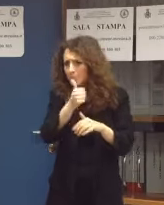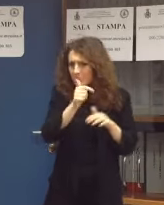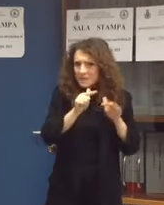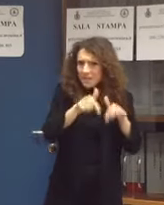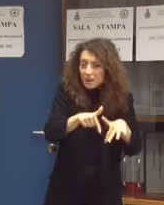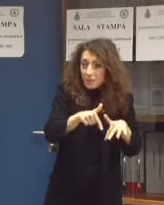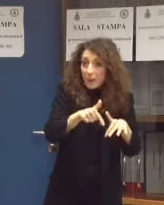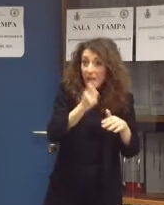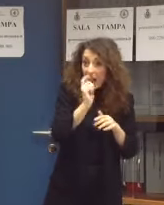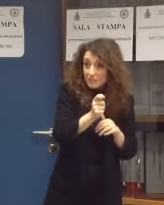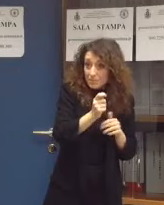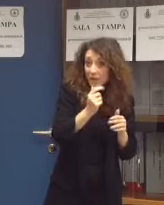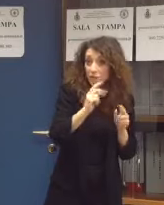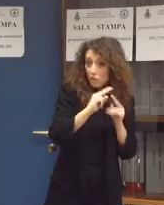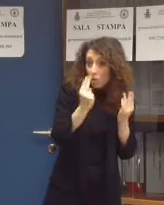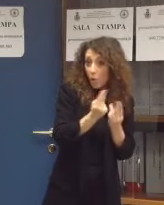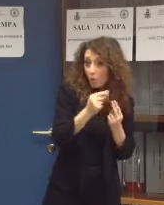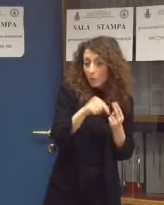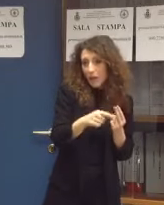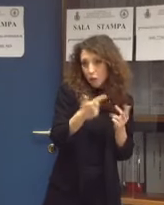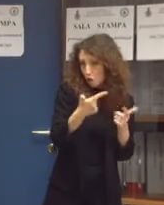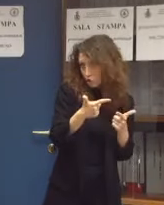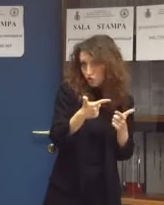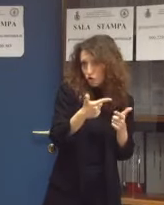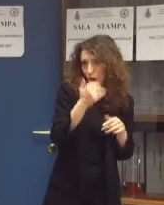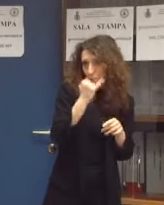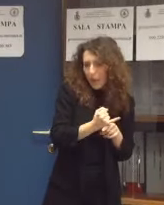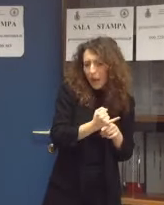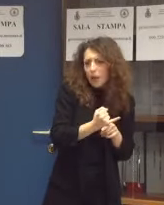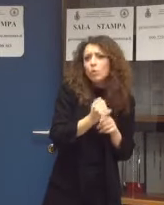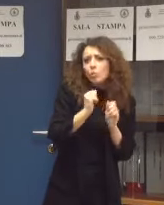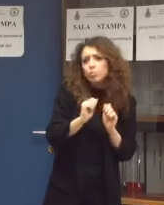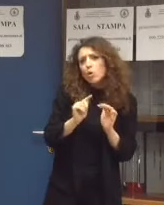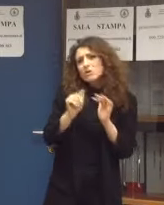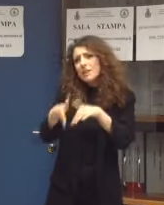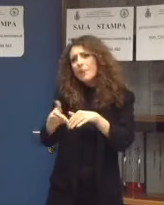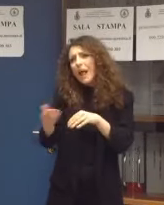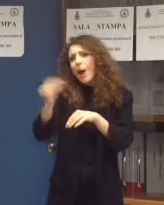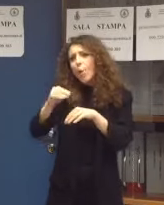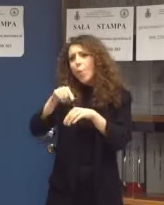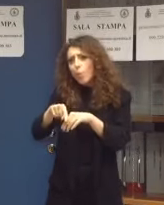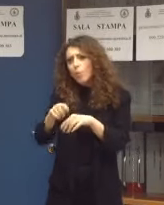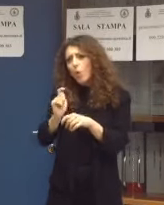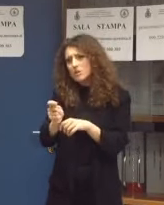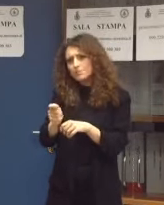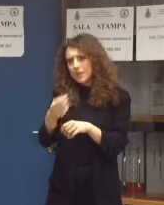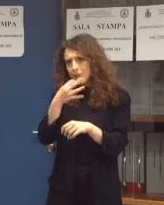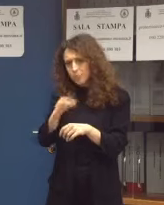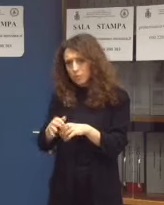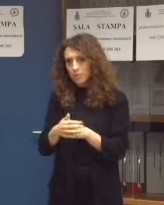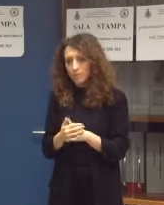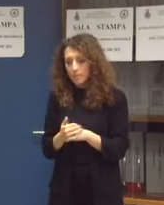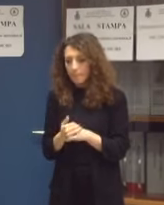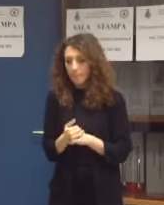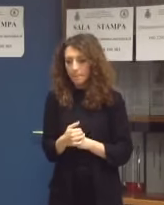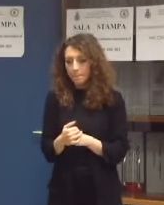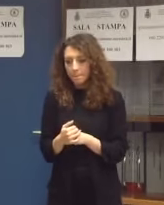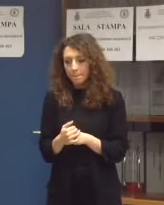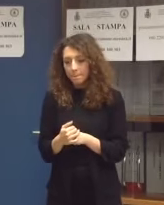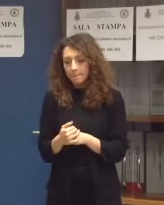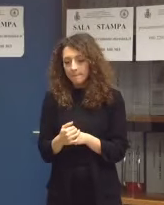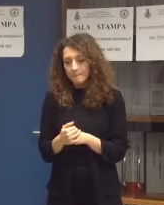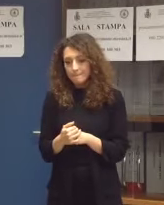Per quanto riguarda invece una spesa che supera l'importo che si ha a disposizione, stiamo vedendo di attuare